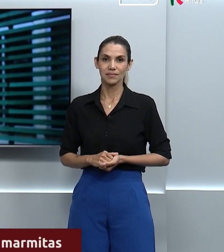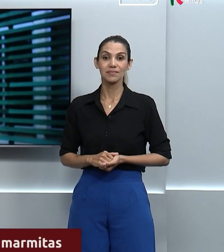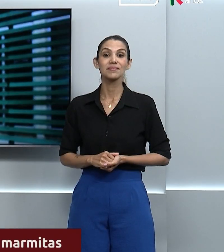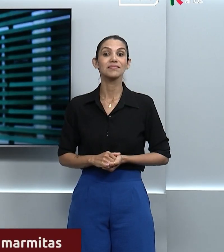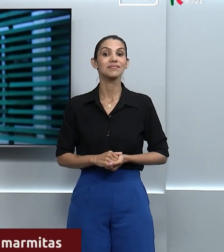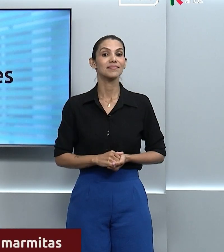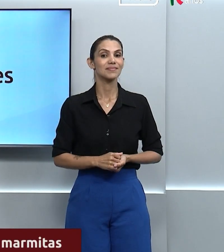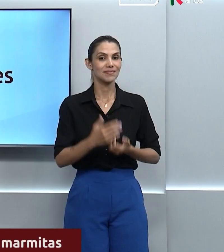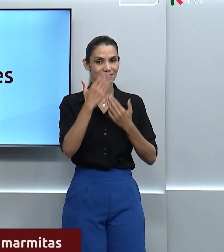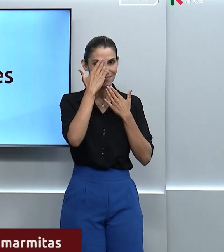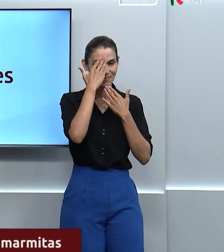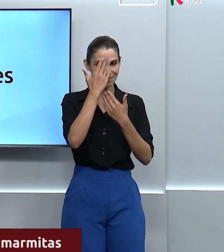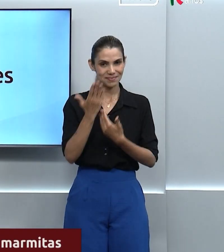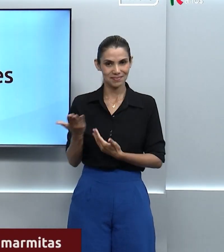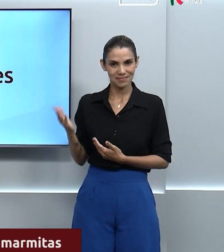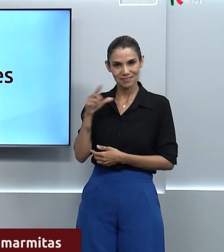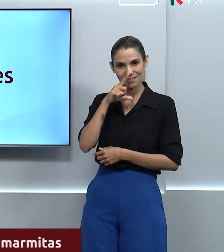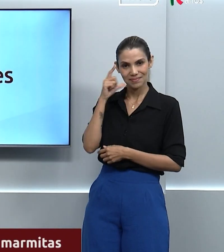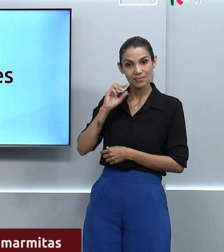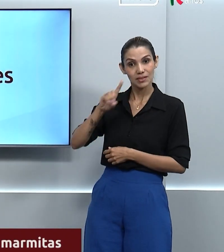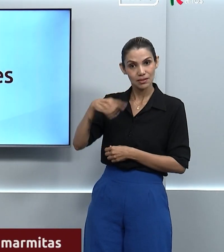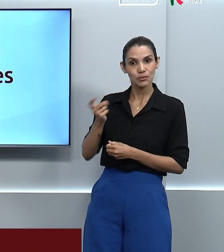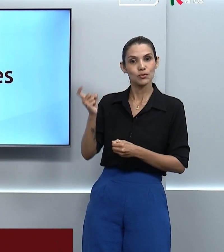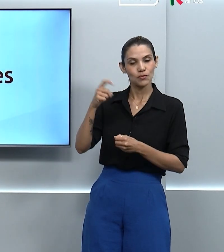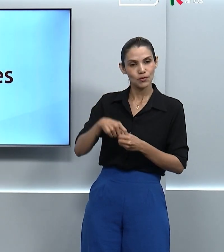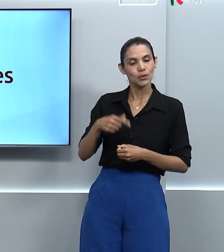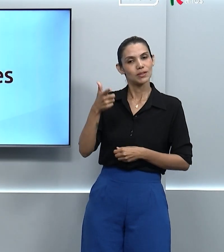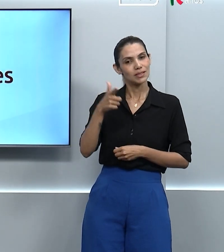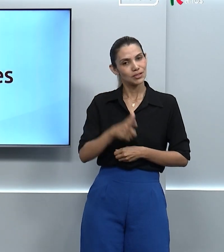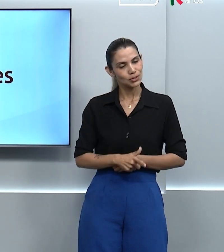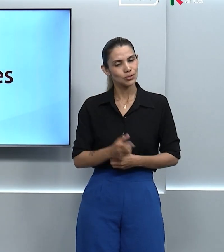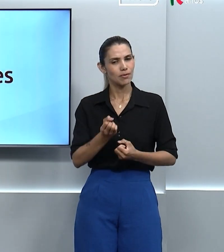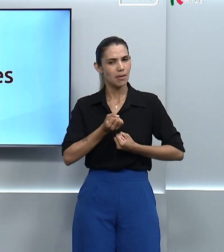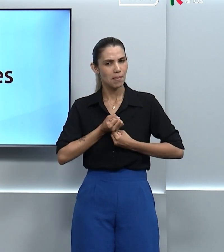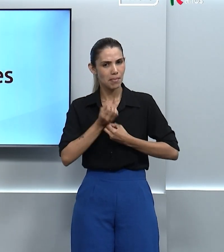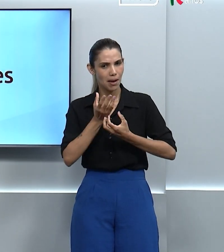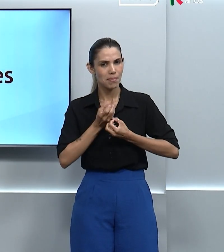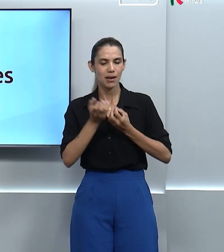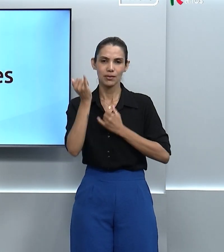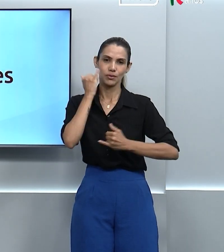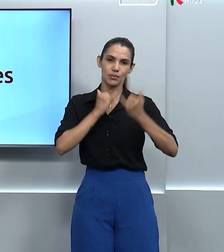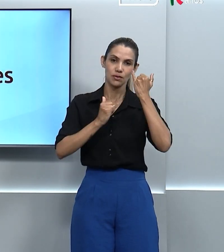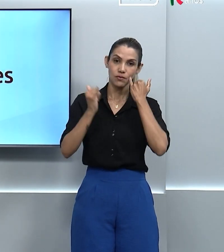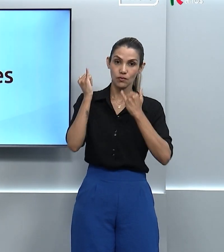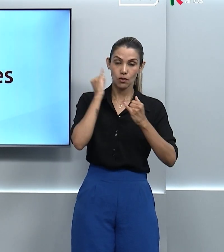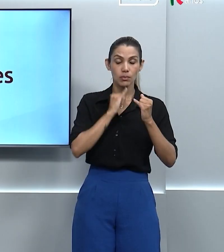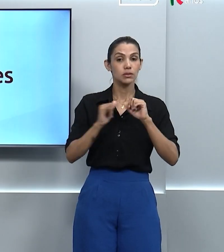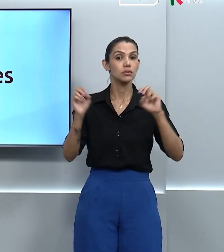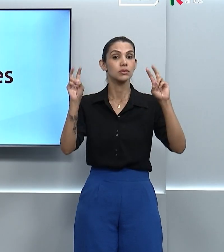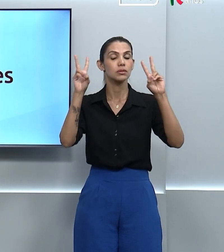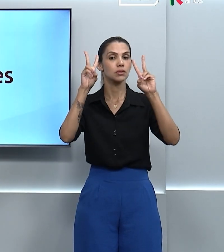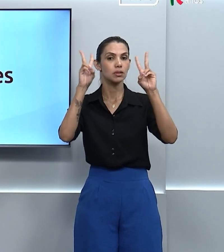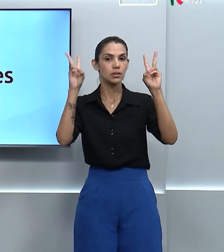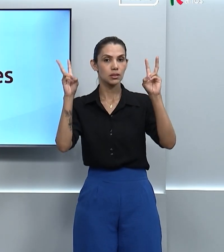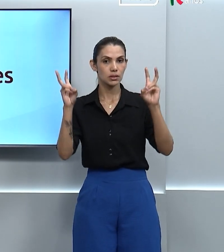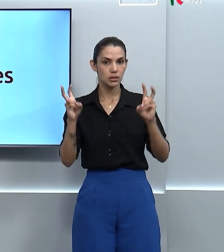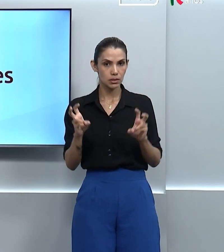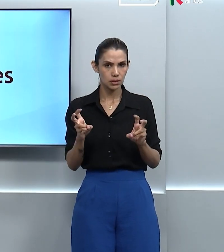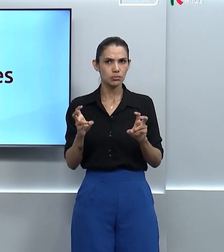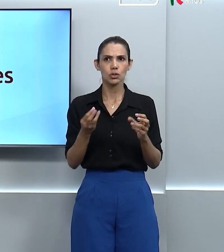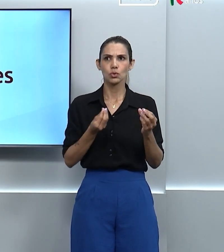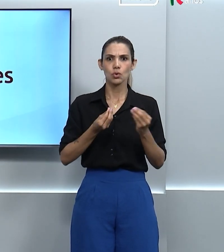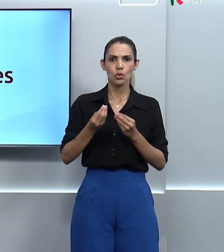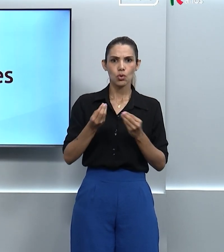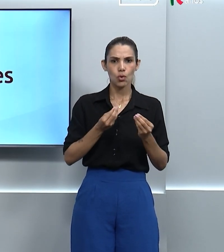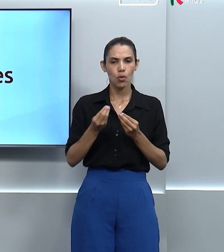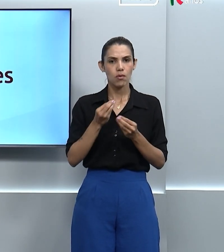A gente agradece a Janaína, que volta daqui a pouquinho para trazer mais informações para a gente. Ela vai falar a respeito do combate,